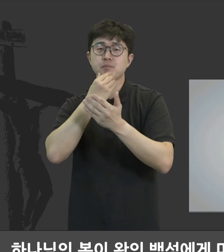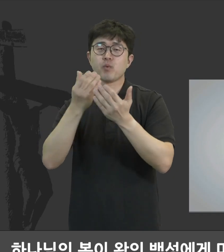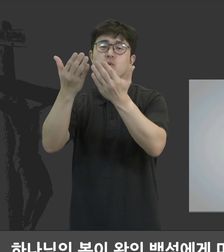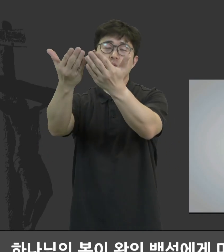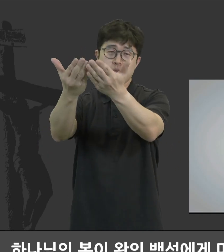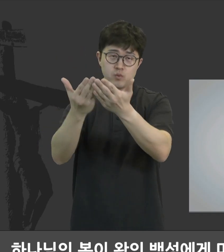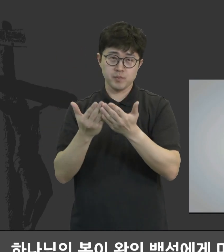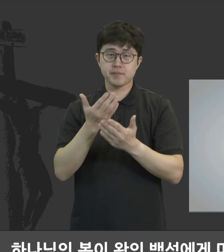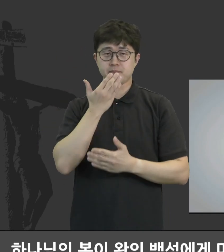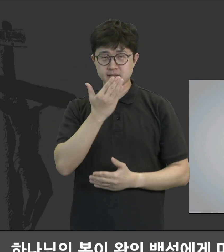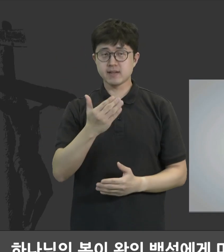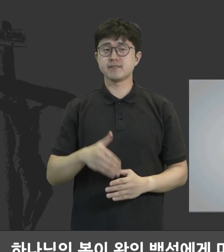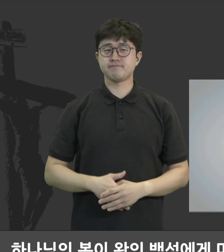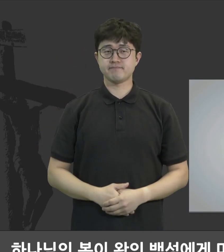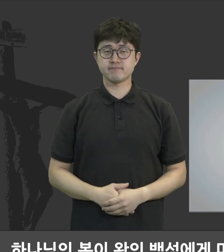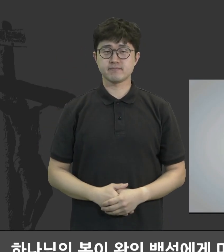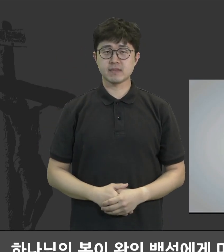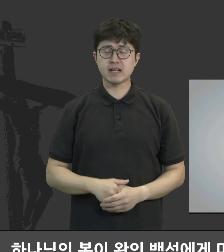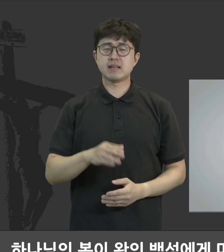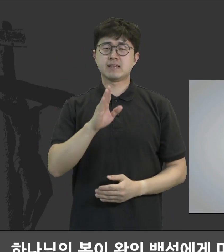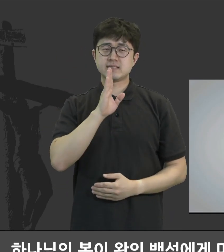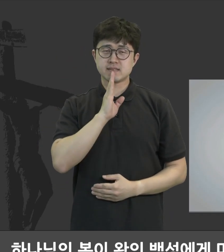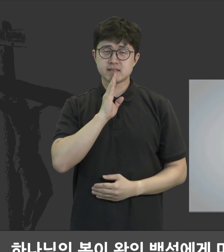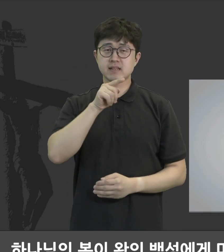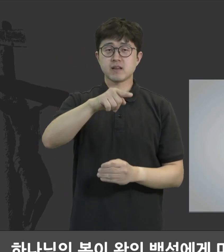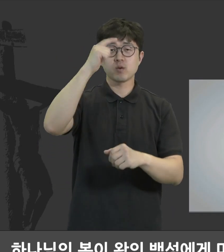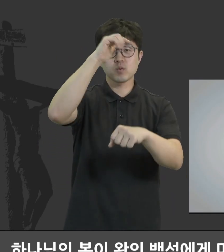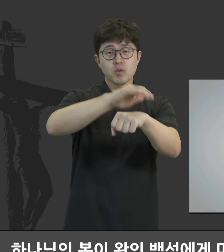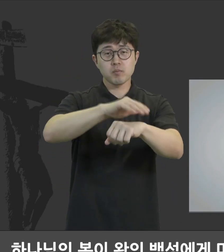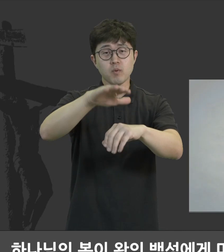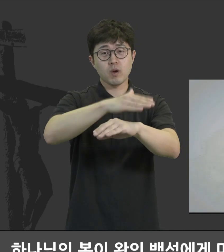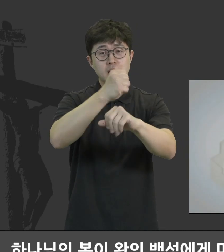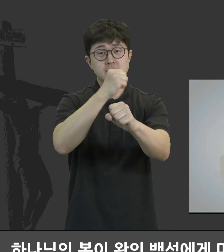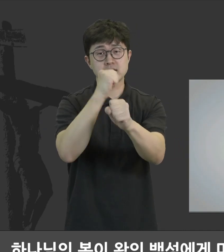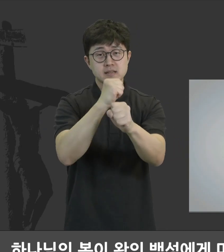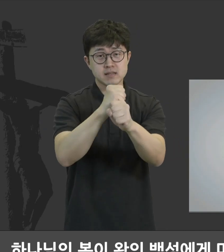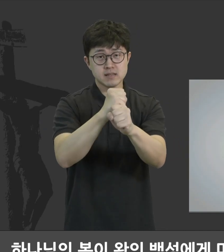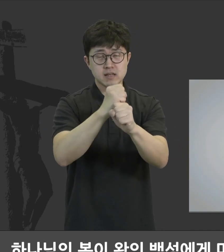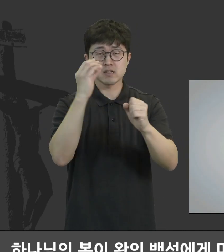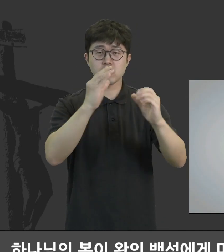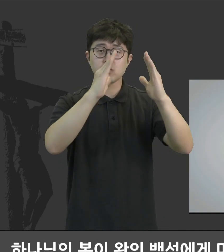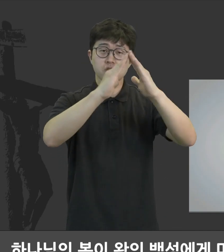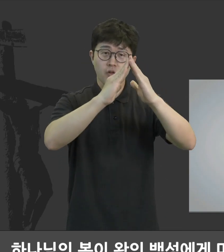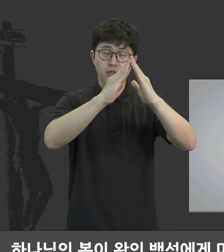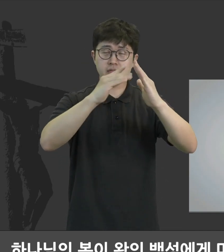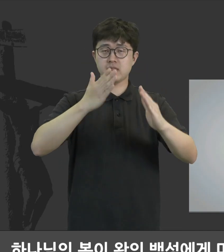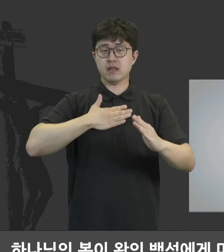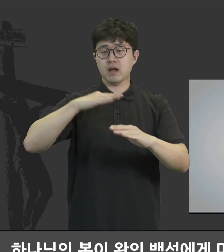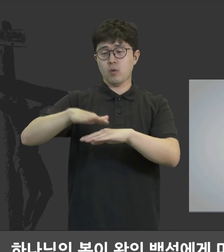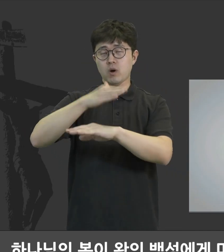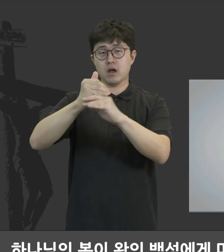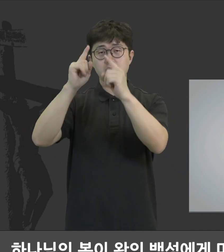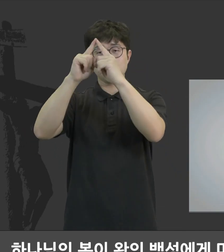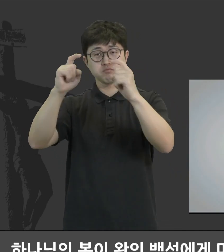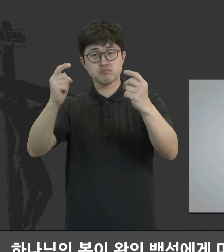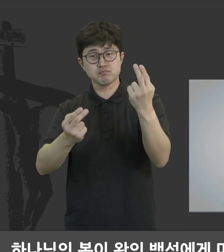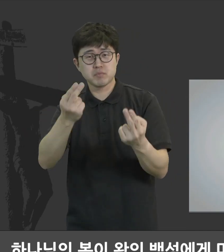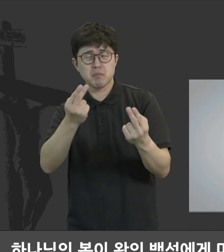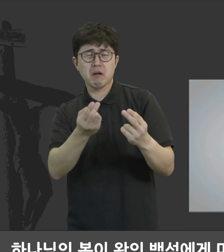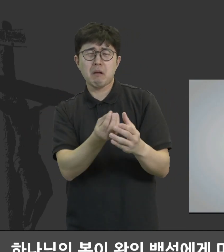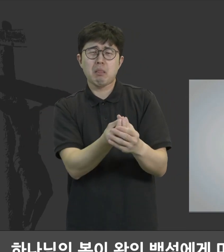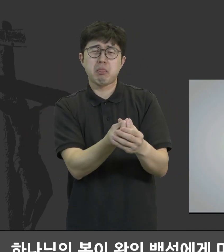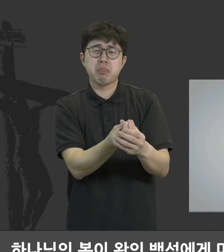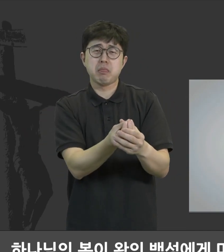복이 왕의 백성에게 머물기 때문입니다. 사실 솔로몬이 지은 성전은 그의 왕궁에